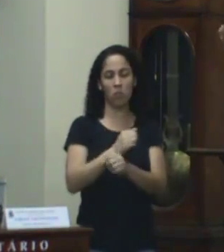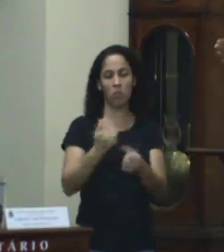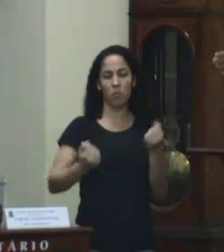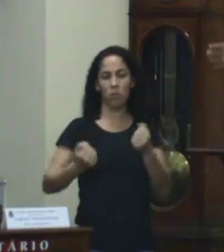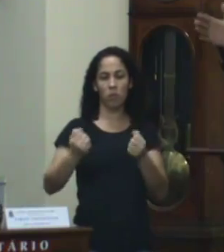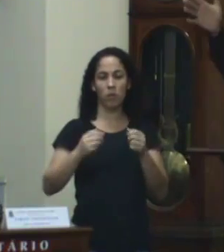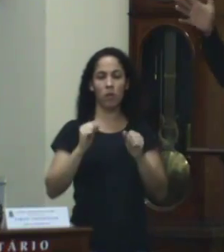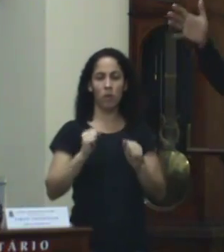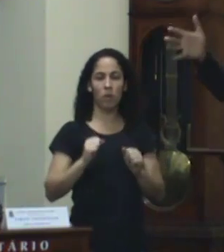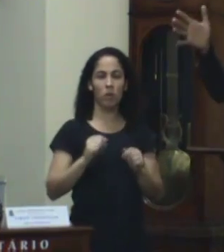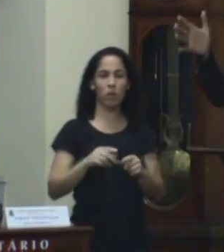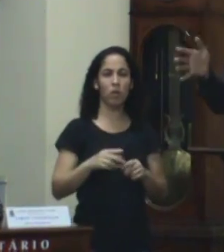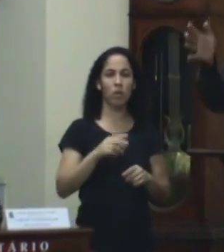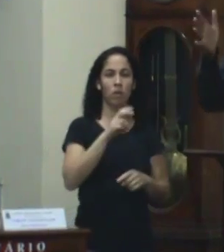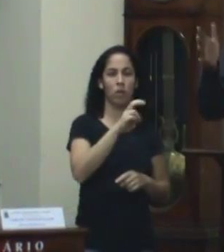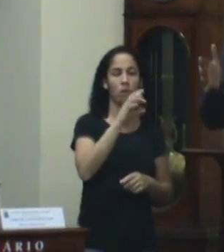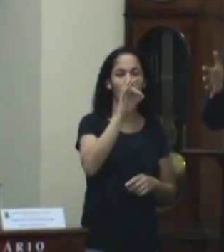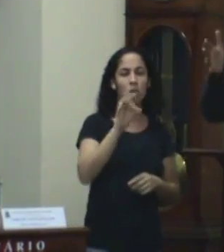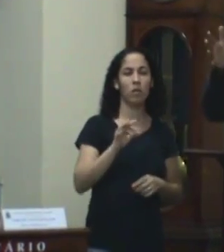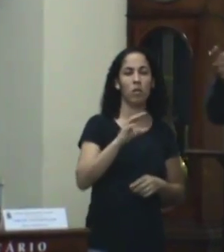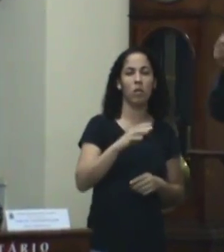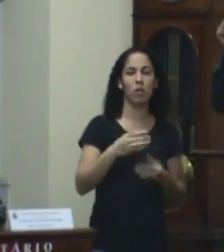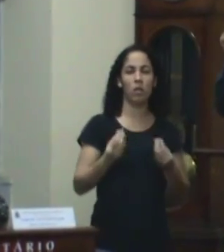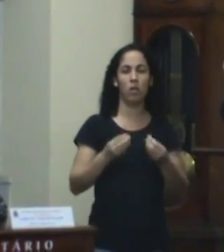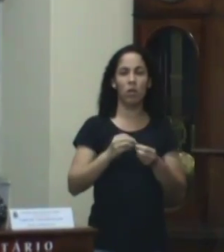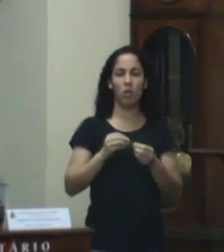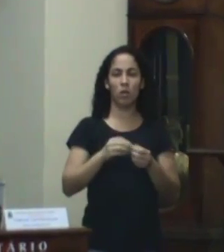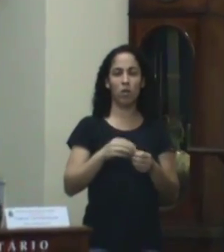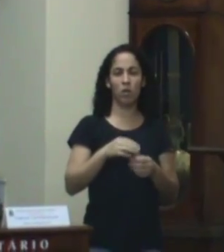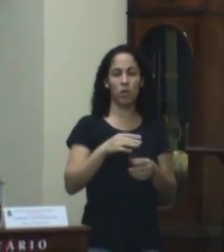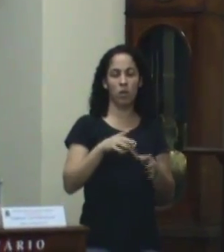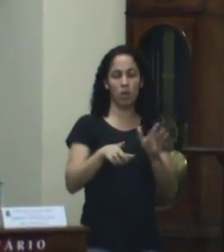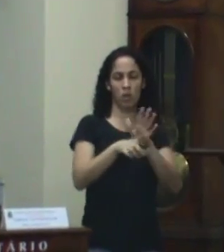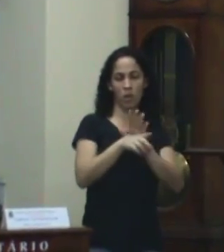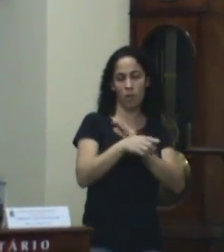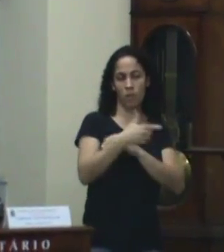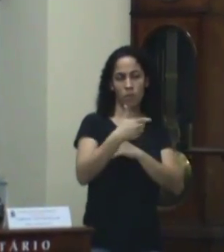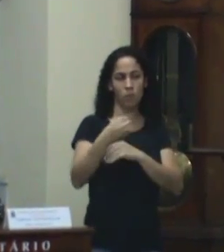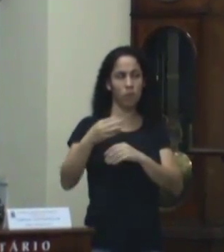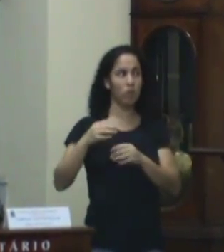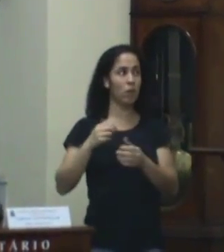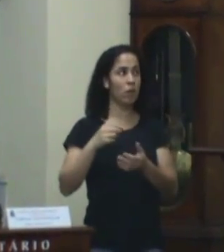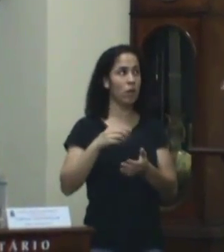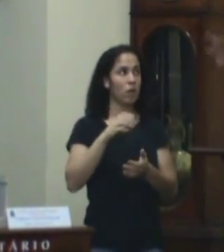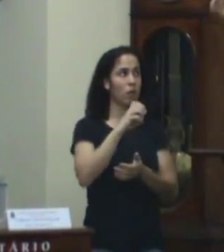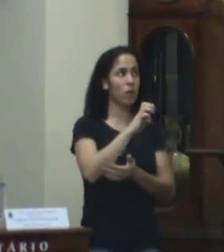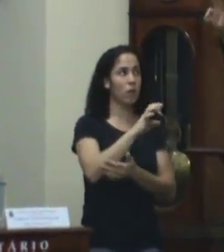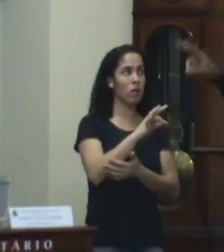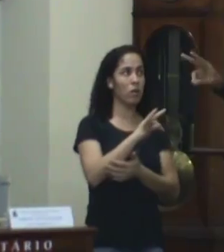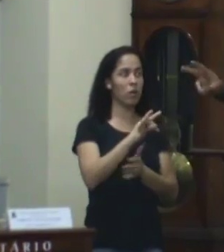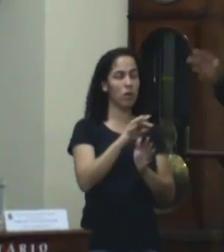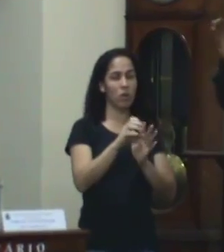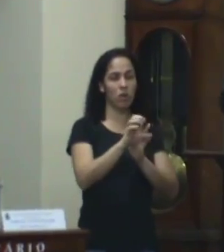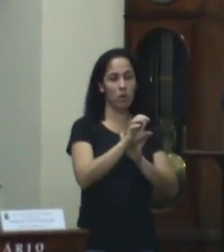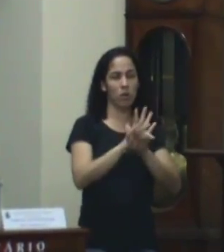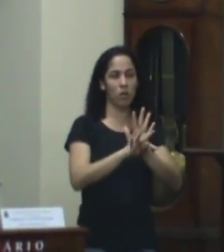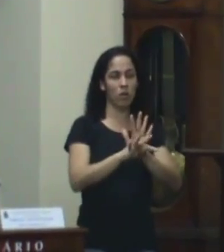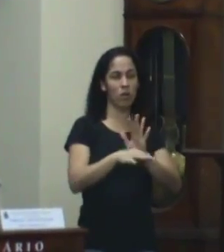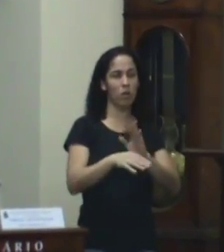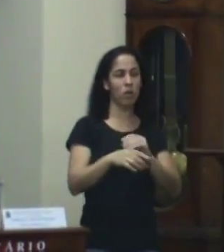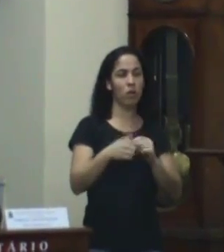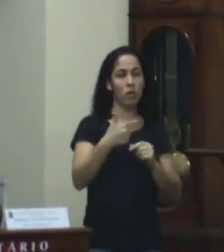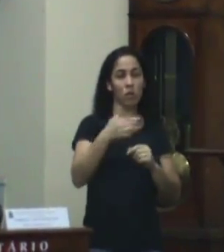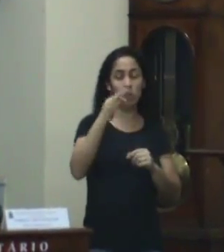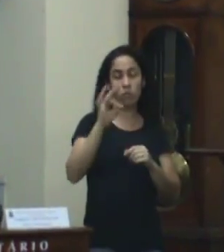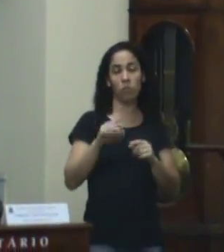possam adequar com 5% da lei 10.741 de 2003, que é o Estatuto do Idoso, e os 2% do Estatuto